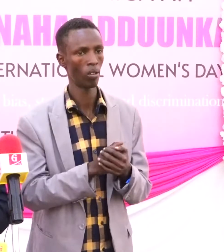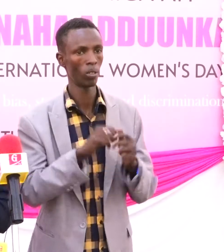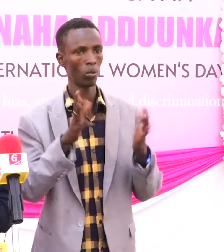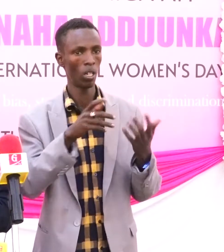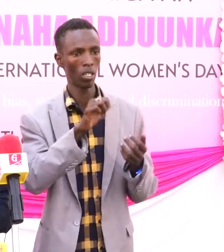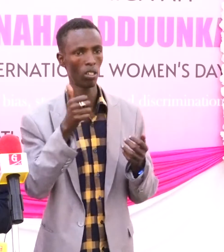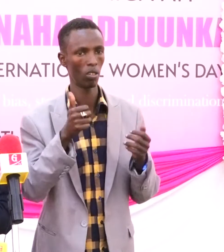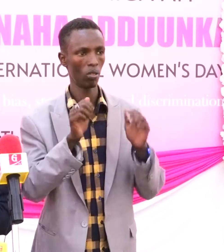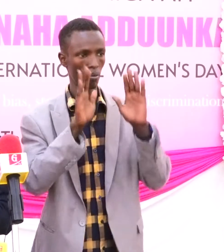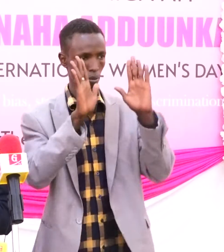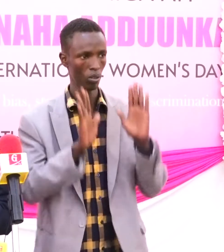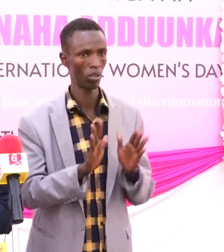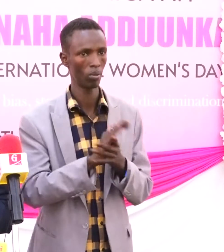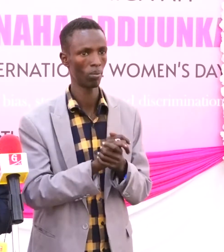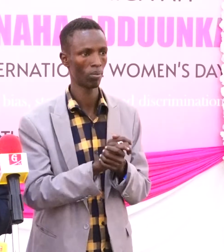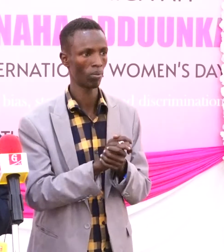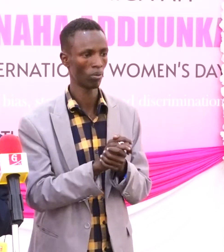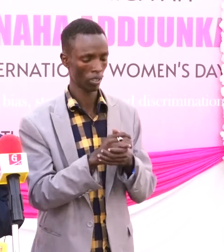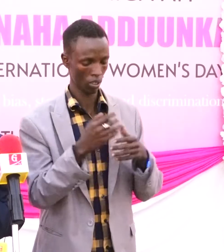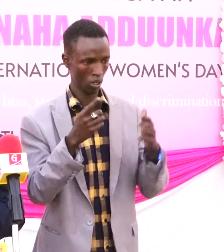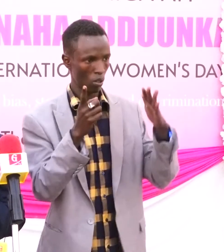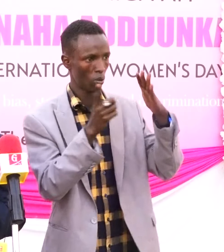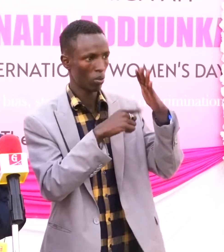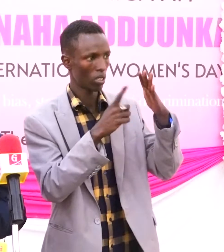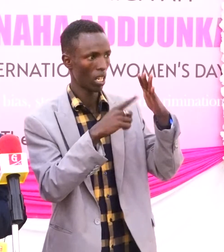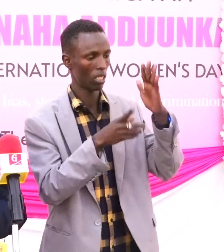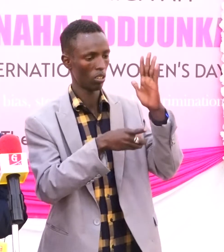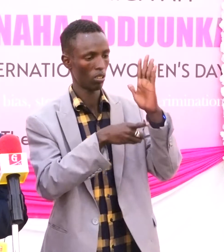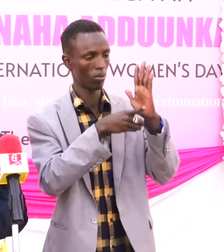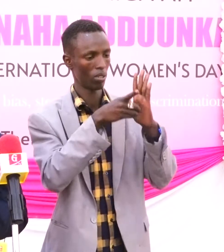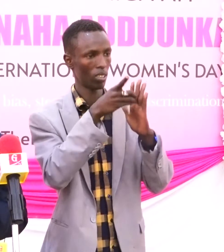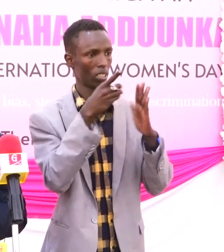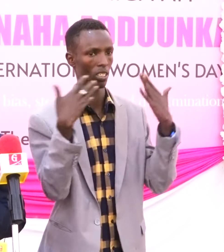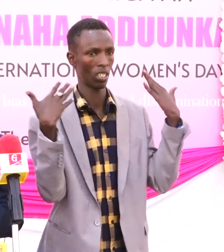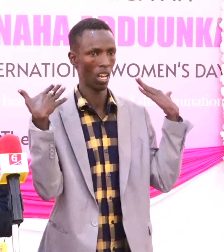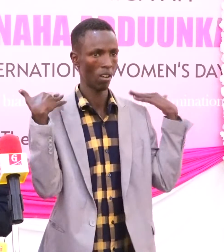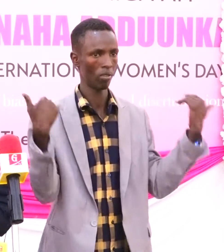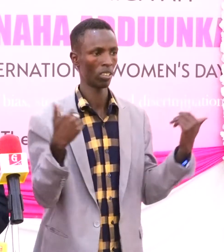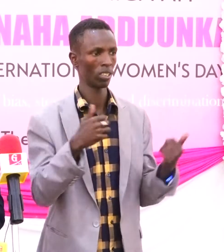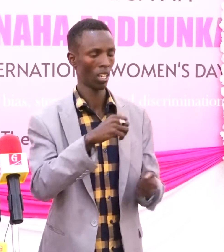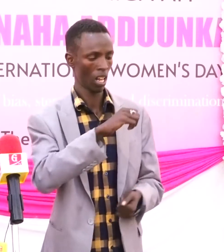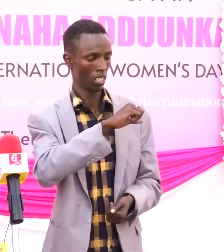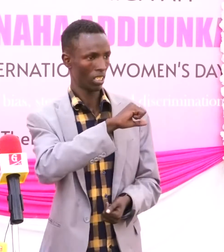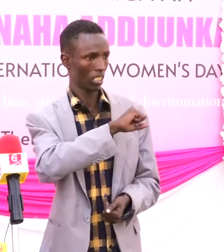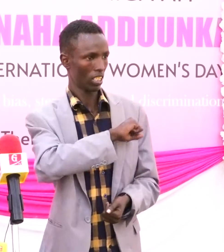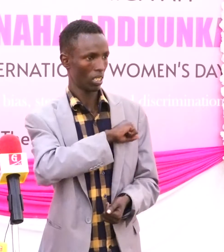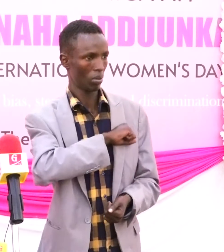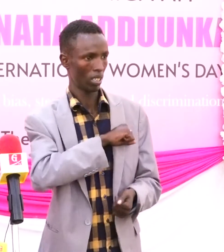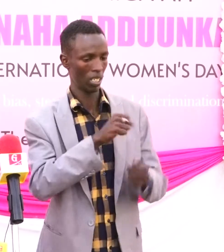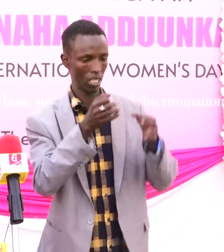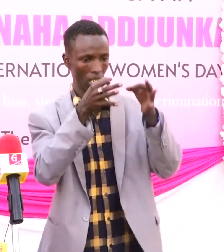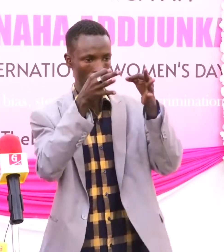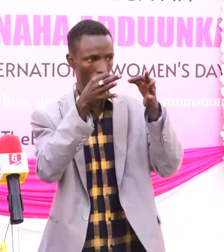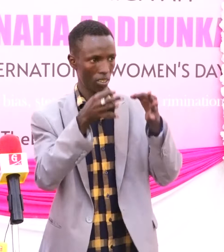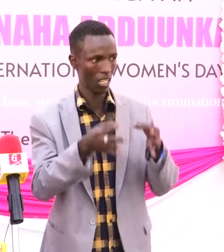مهمة وسارد هرمرنت عافمات كدحديدة أدمن أم فاينانس وحو وحدي هاي وكشق إياها